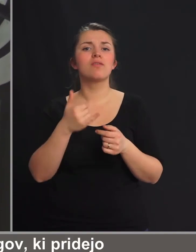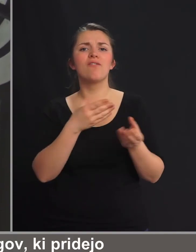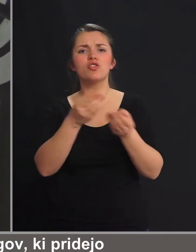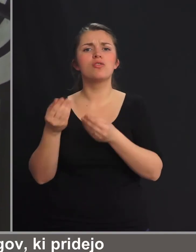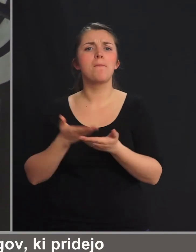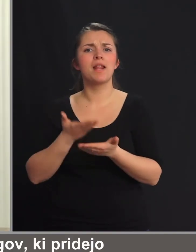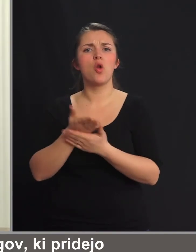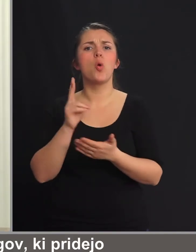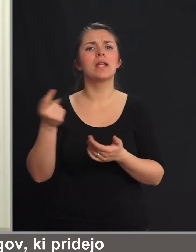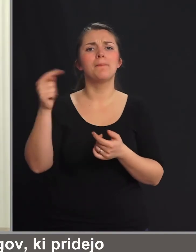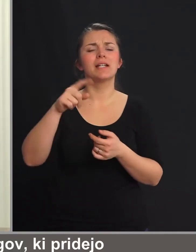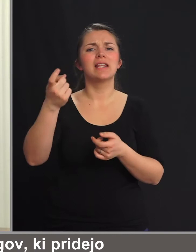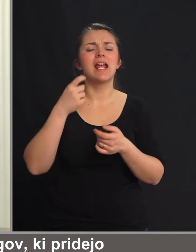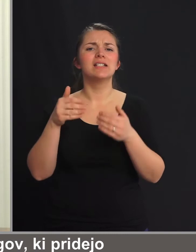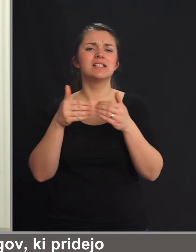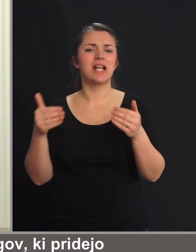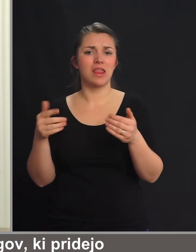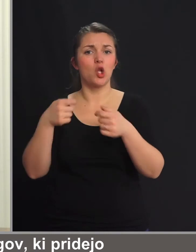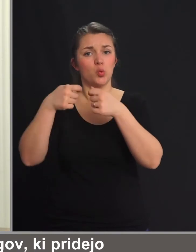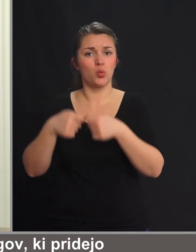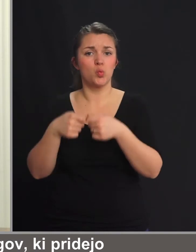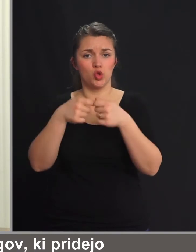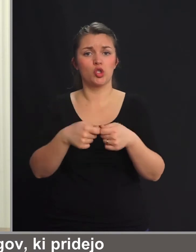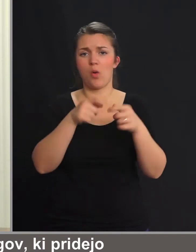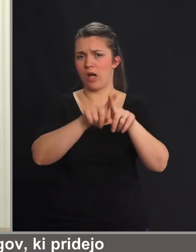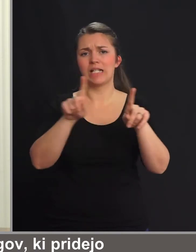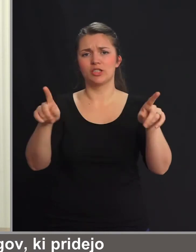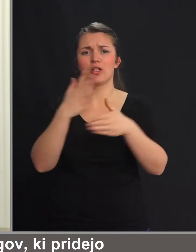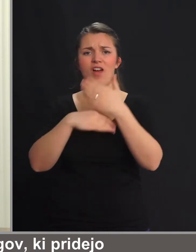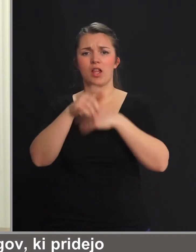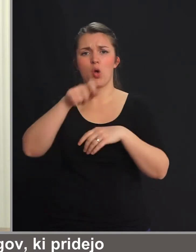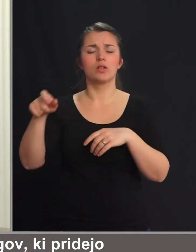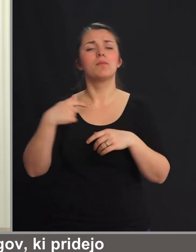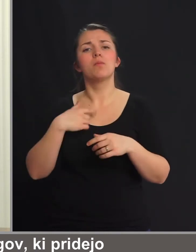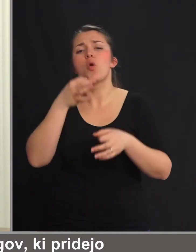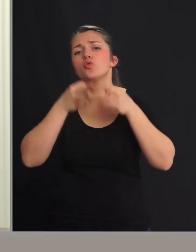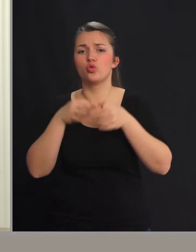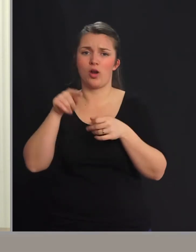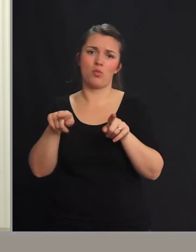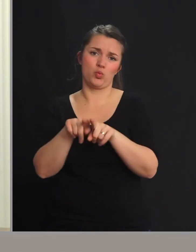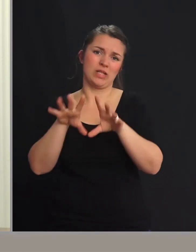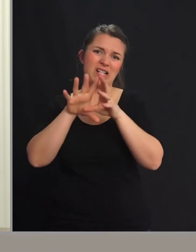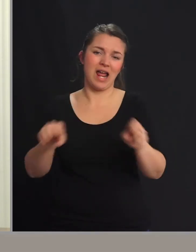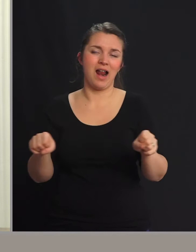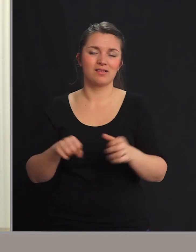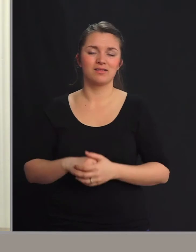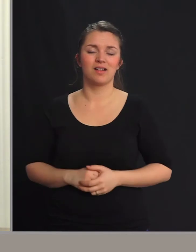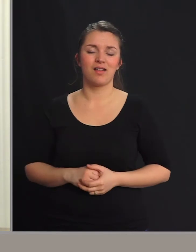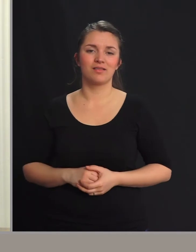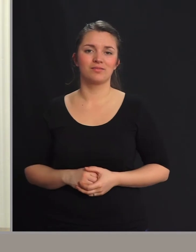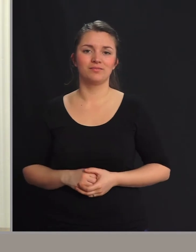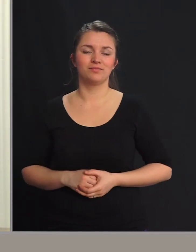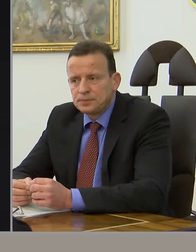moram reči, da večino predlogov, ki pride strani društev različnih invalidnih oseb, poskušamo potem tudi